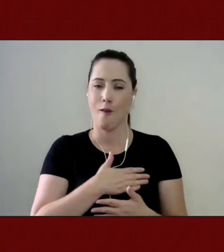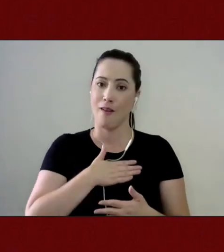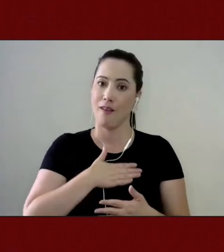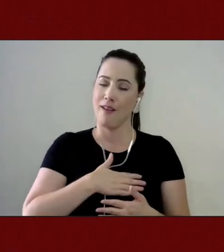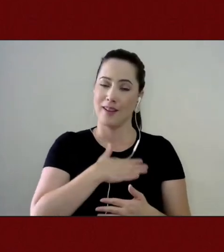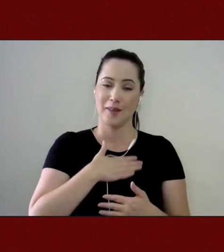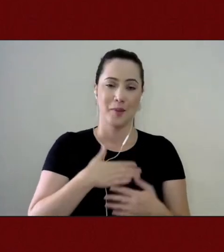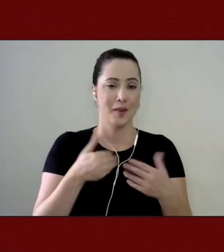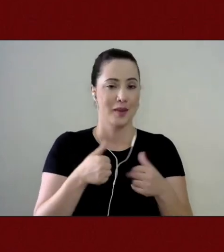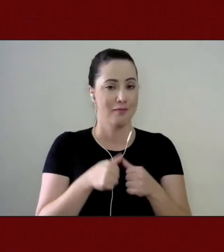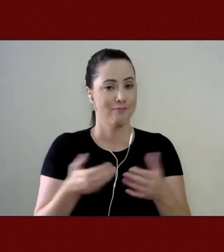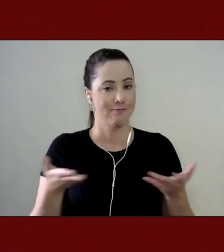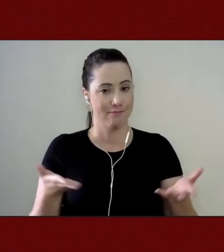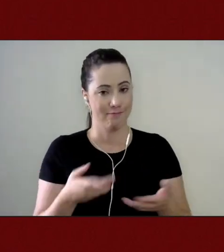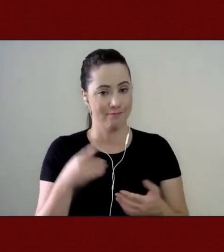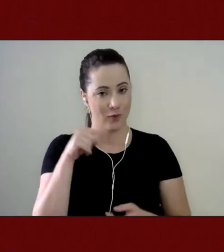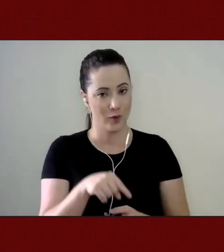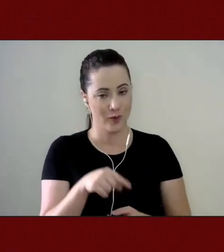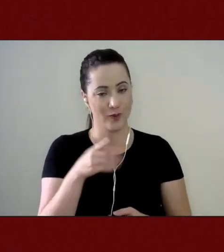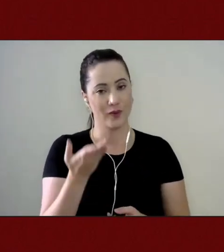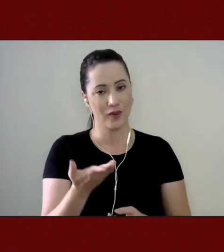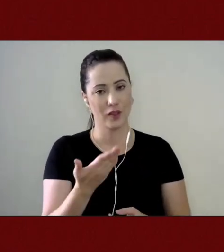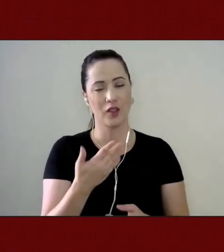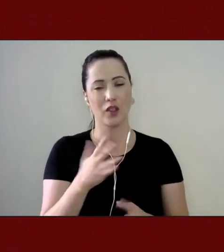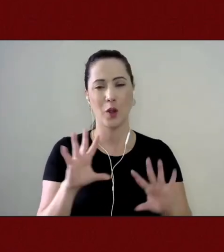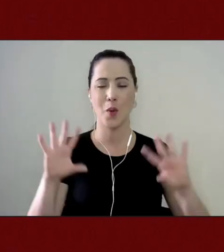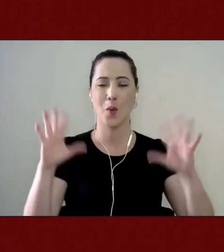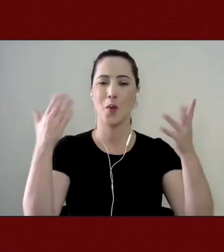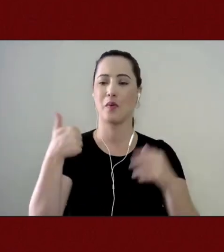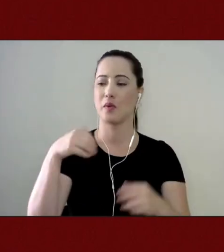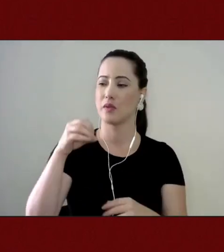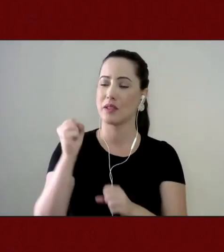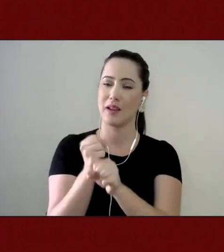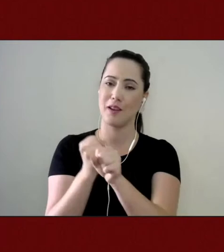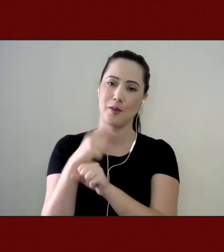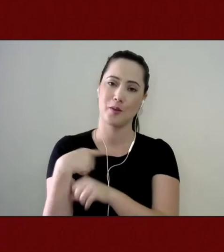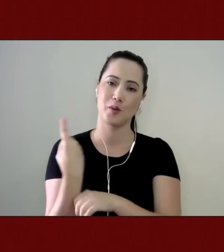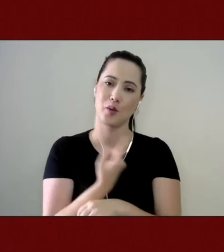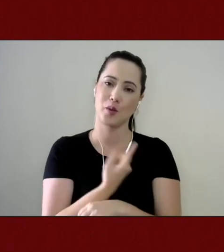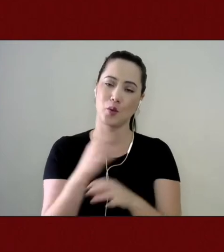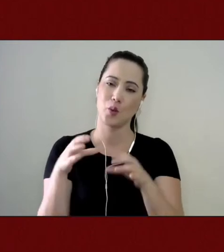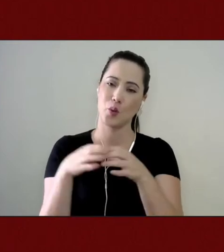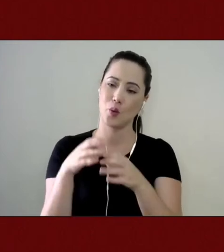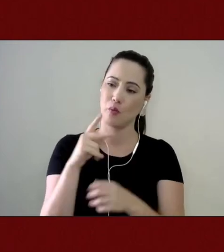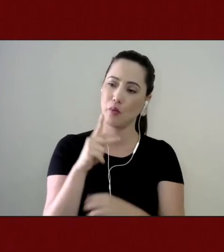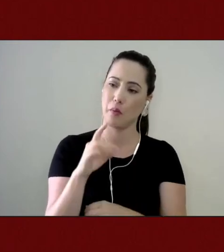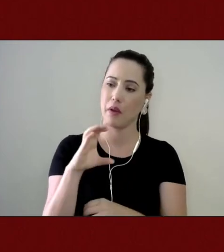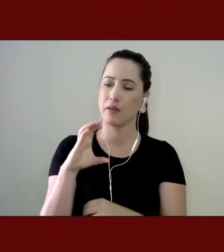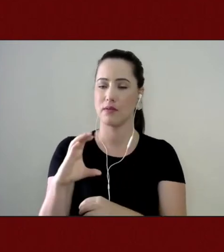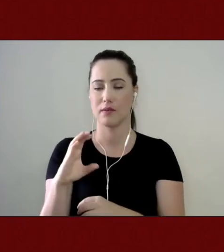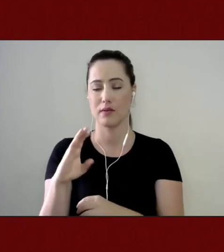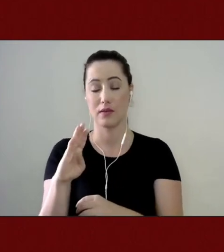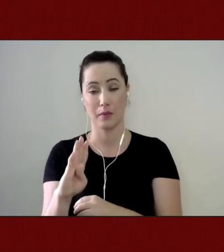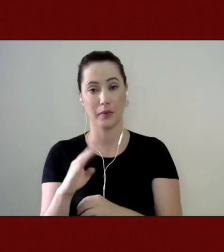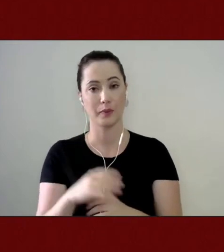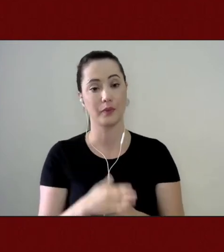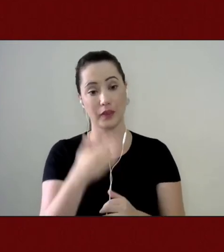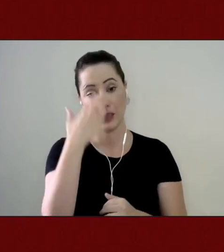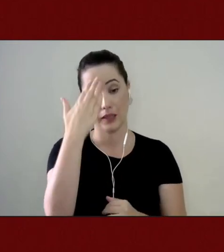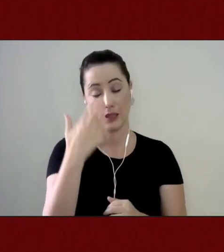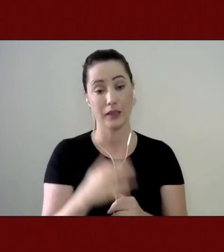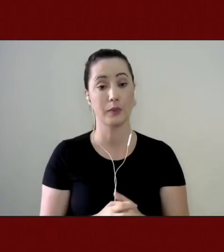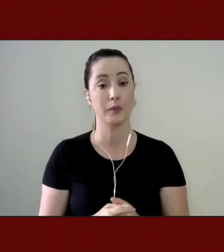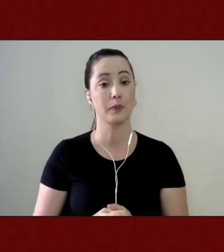com vocês na comemoração dos 100 anos do nosso partidão. Obrigada. Bom, agora